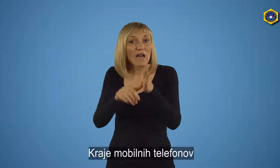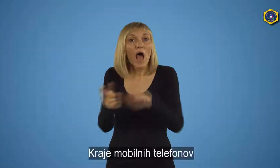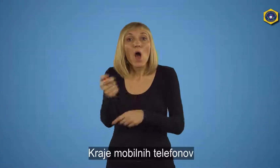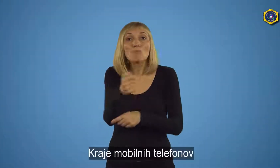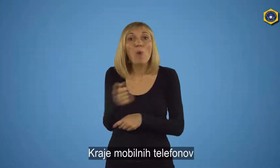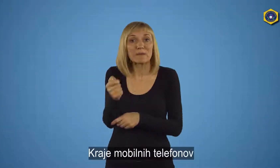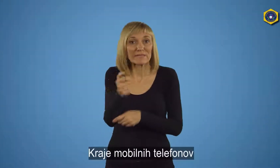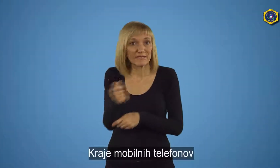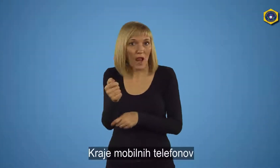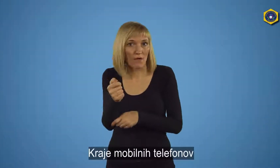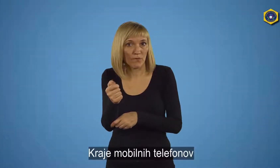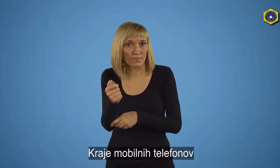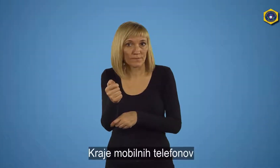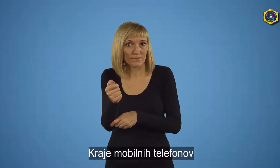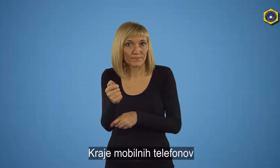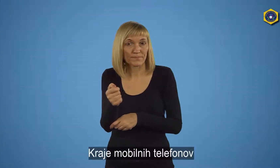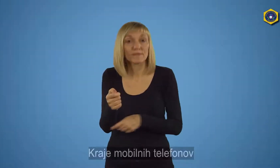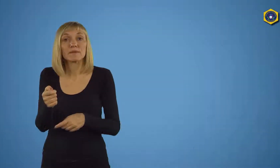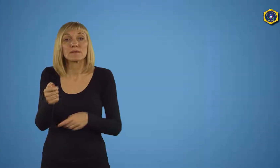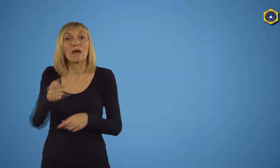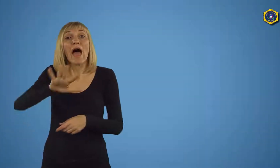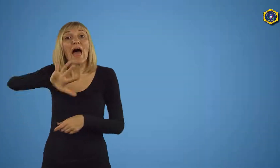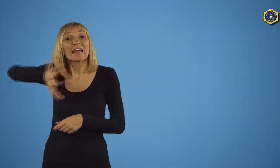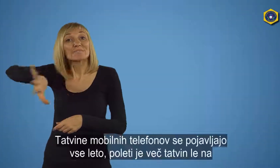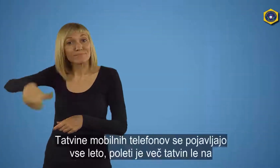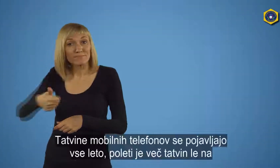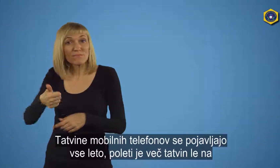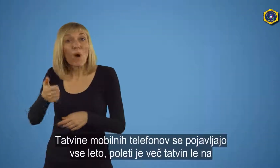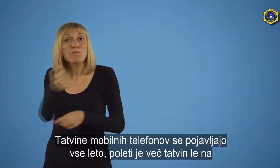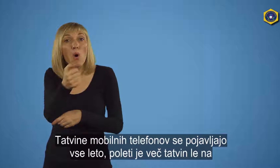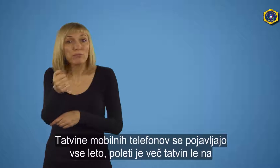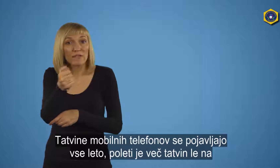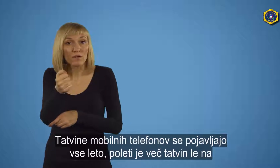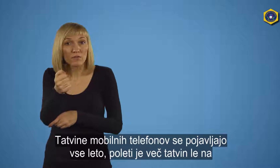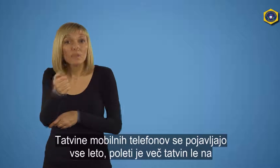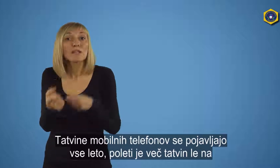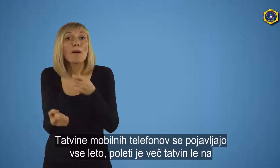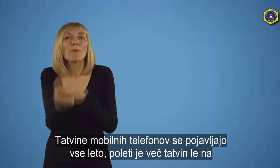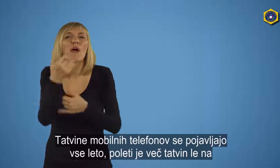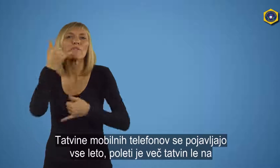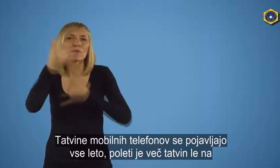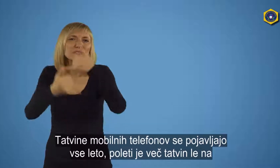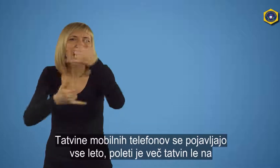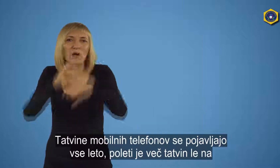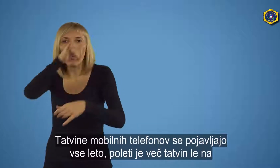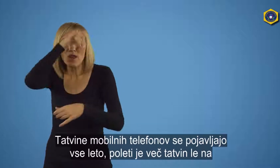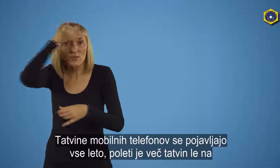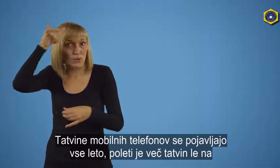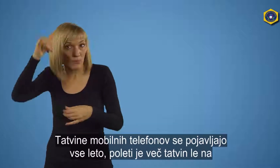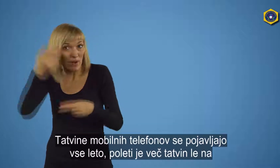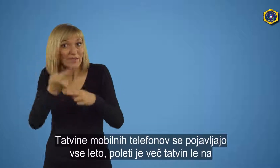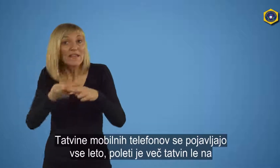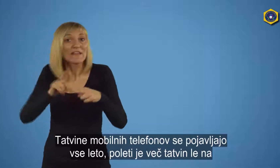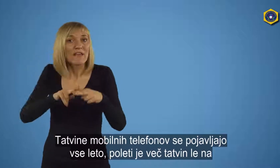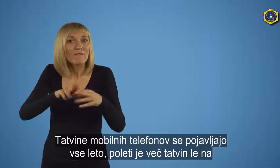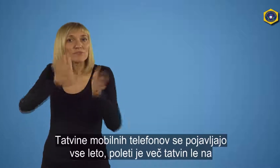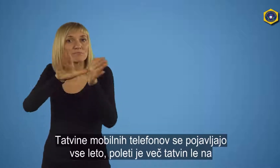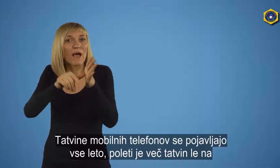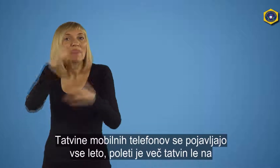Kraje mobilnih telefonov. Tatvine mobilnih telefonov se pojavljajo vse leto. Poleti je več tatvin le